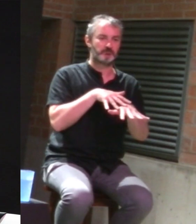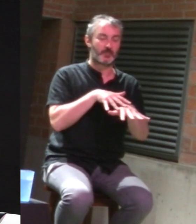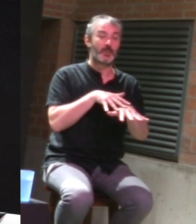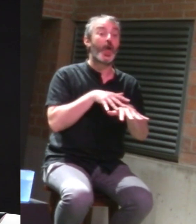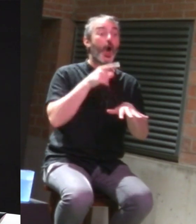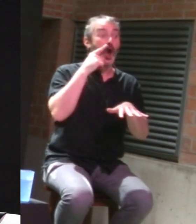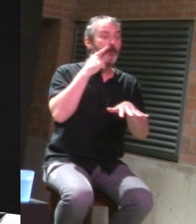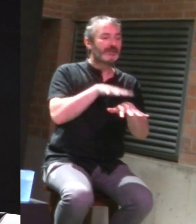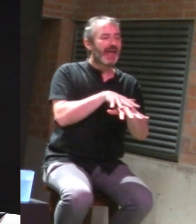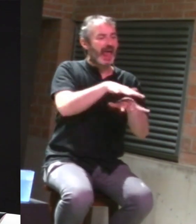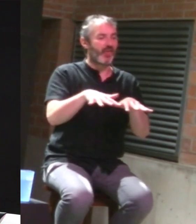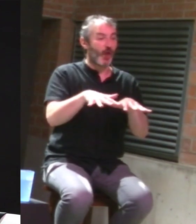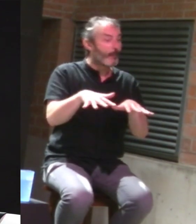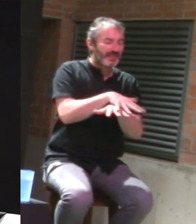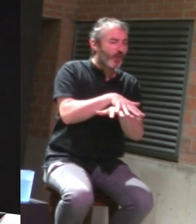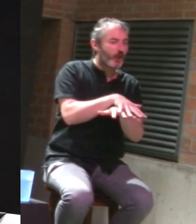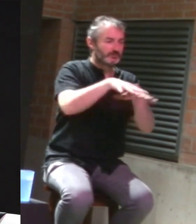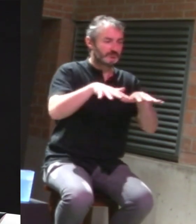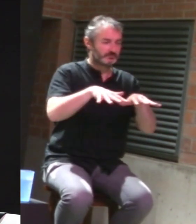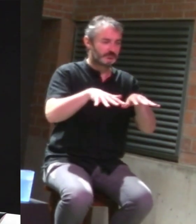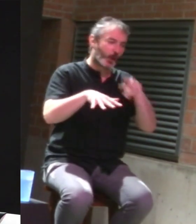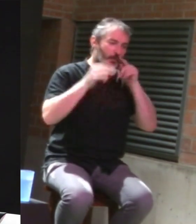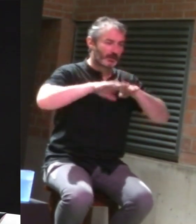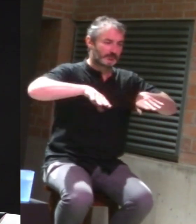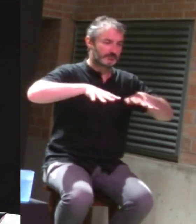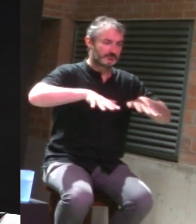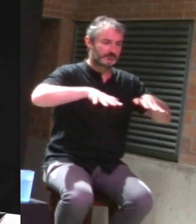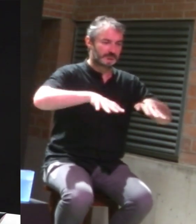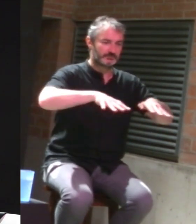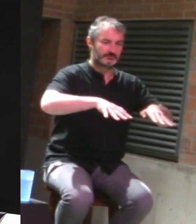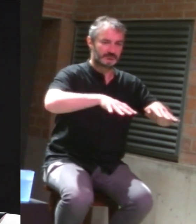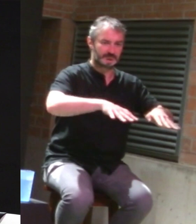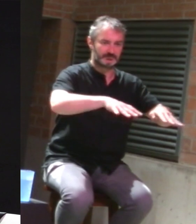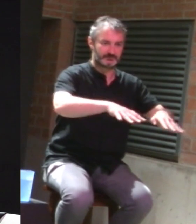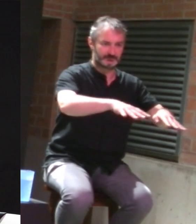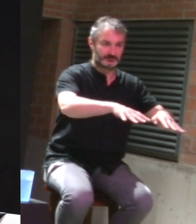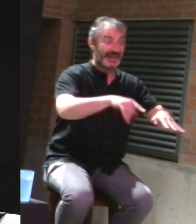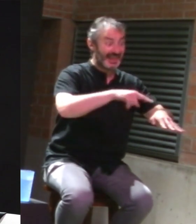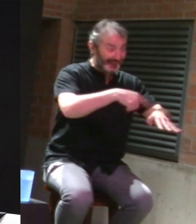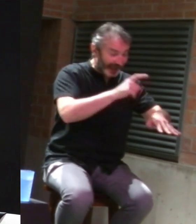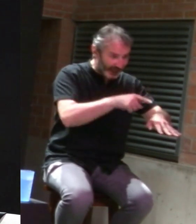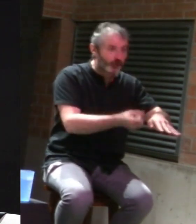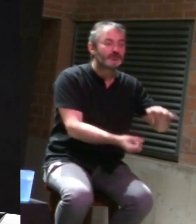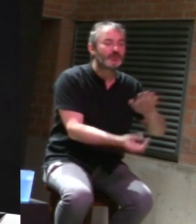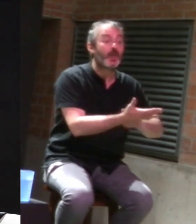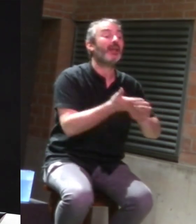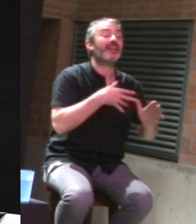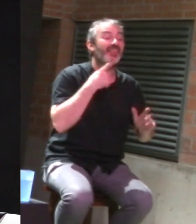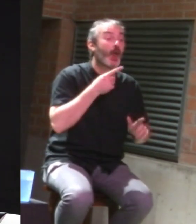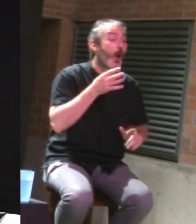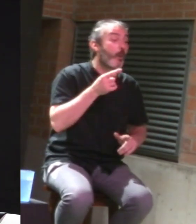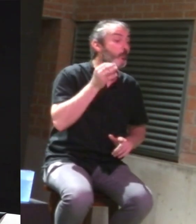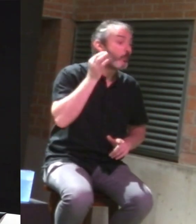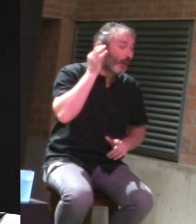al costat. Una mica pel que deia la Laura fa un moment quan es proposa aquesta societat de dones. Elles no volen